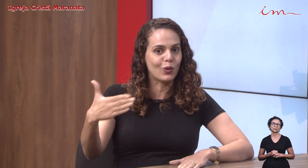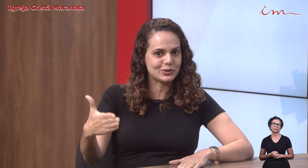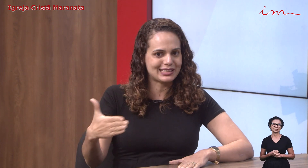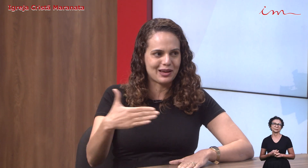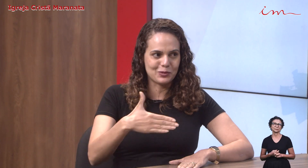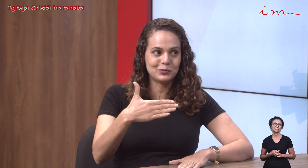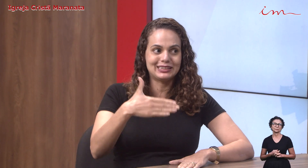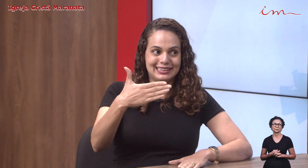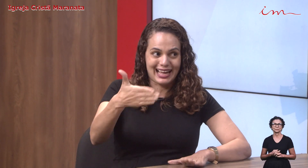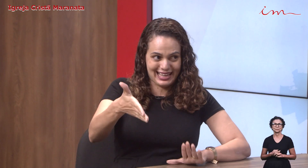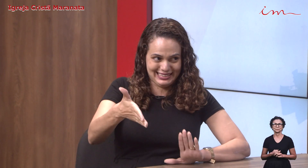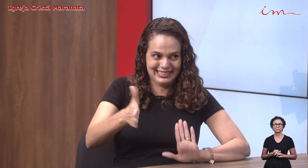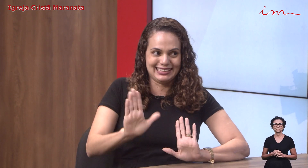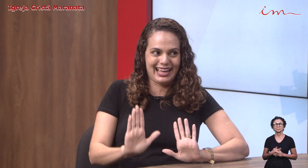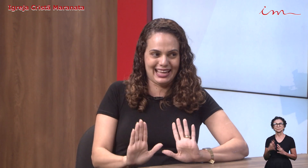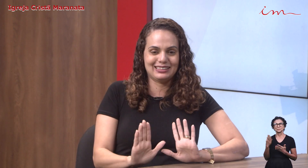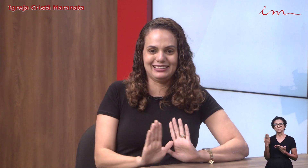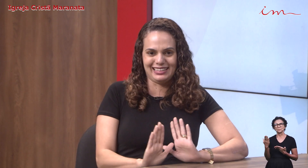um